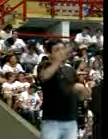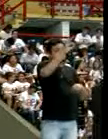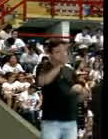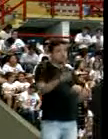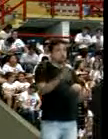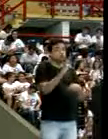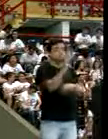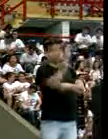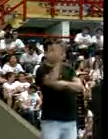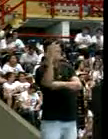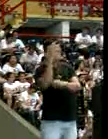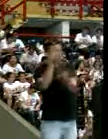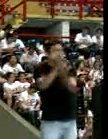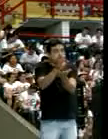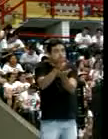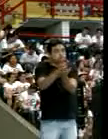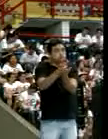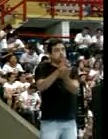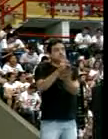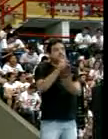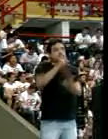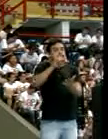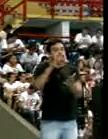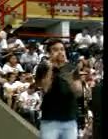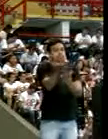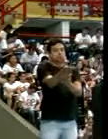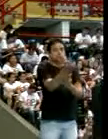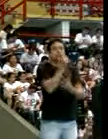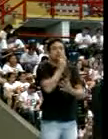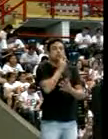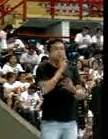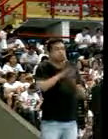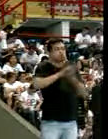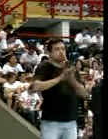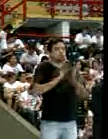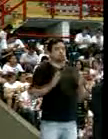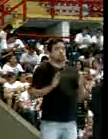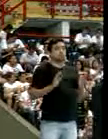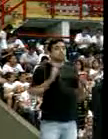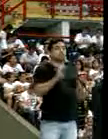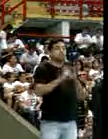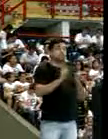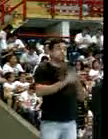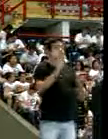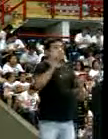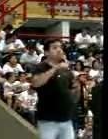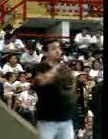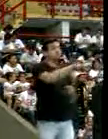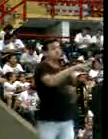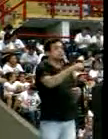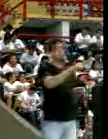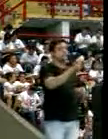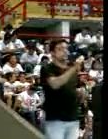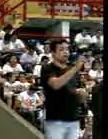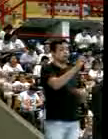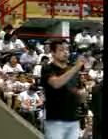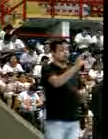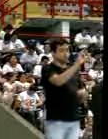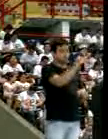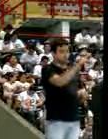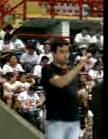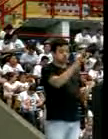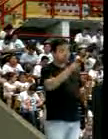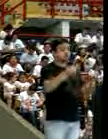35% da mata sem plantar nada. Na Mata Atlântica, nos